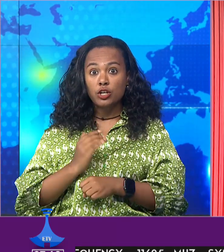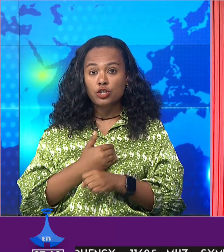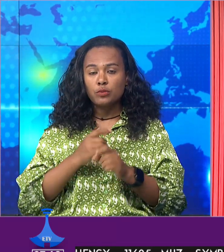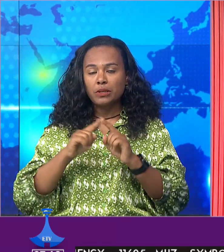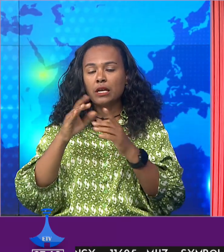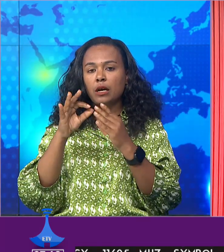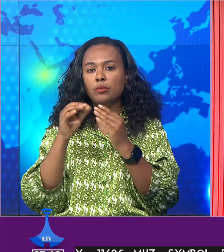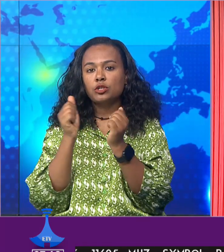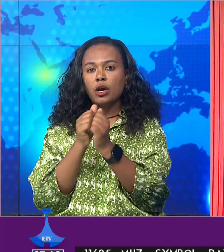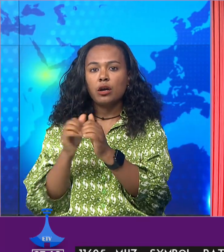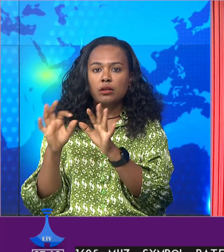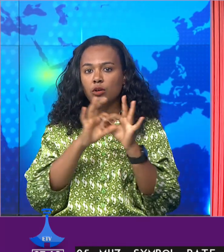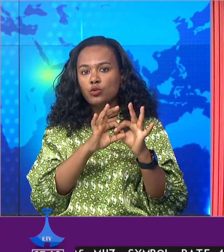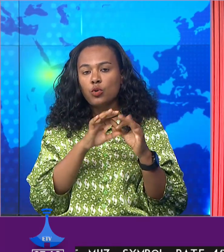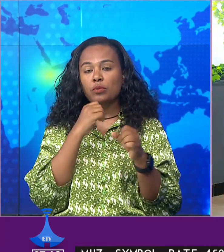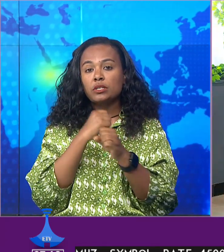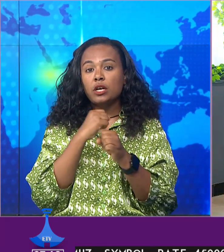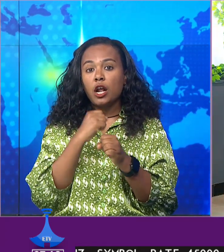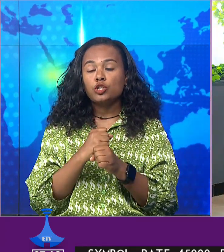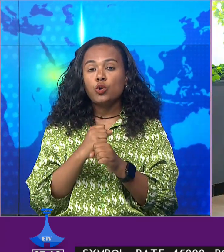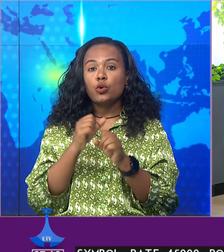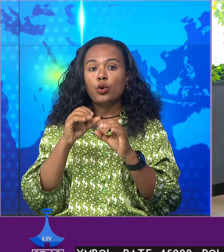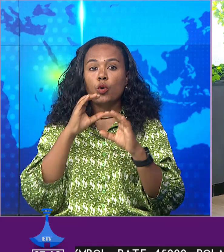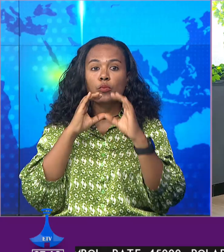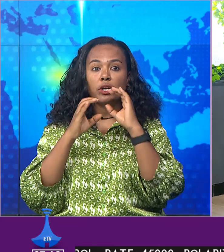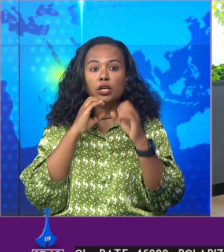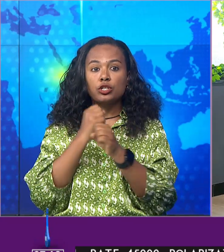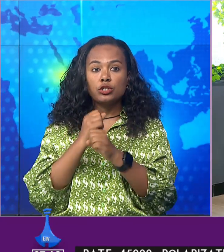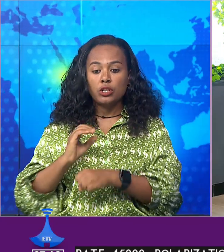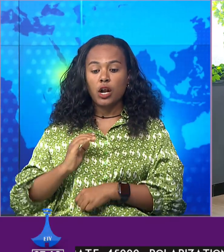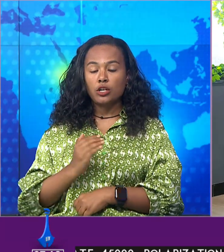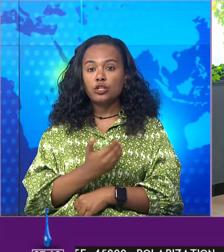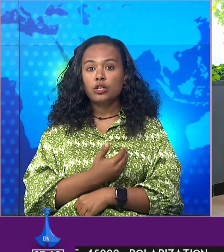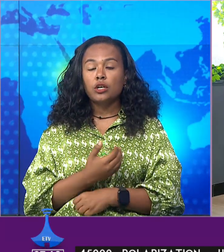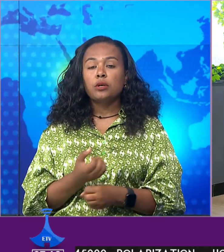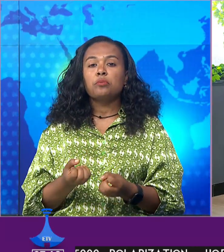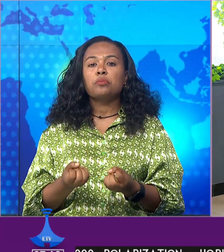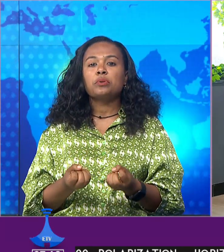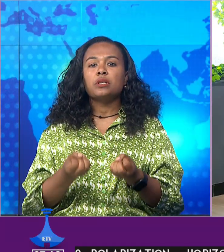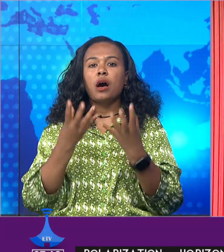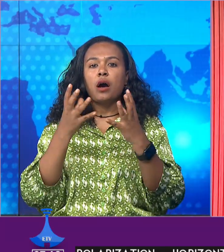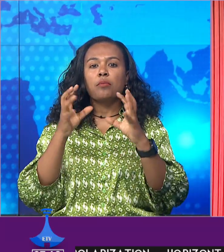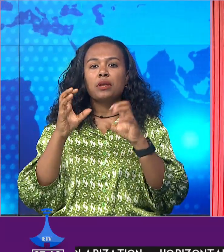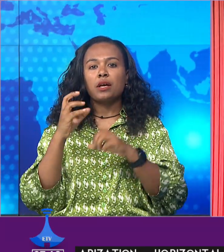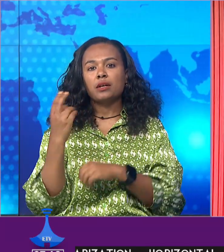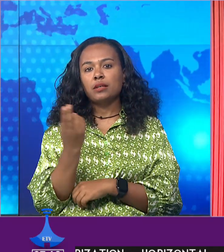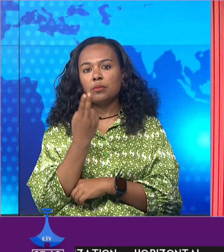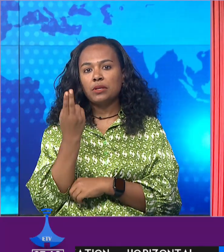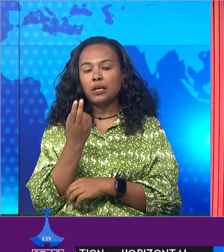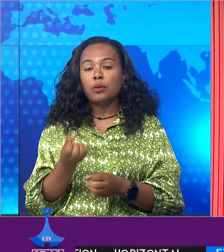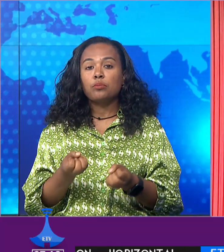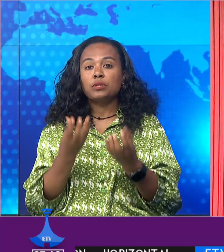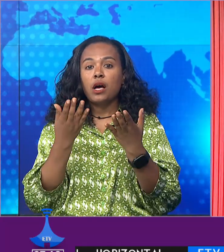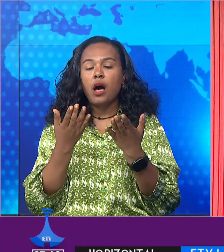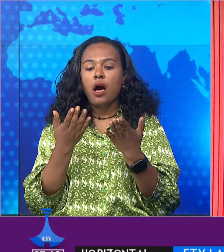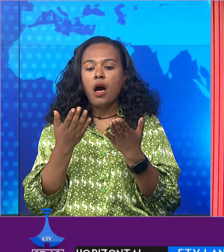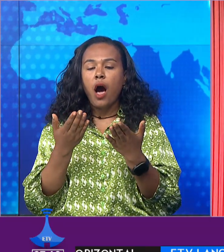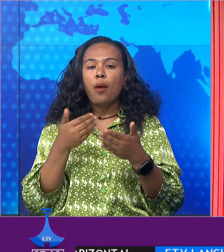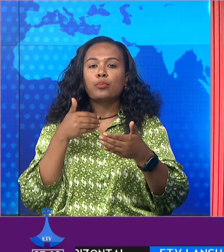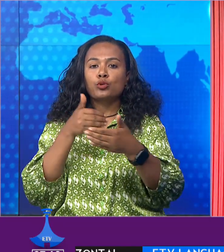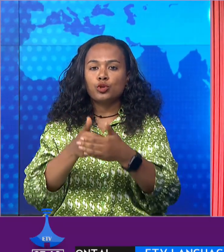ጋር ተያይዞ የምንሰራቸው የሚዲያና የኮሙኒኬሽን ስራችን ብዝሃ ሚዲያን ስለሚጠቀም ብዝሃ አፕሮችን